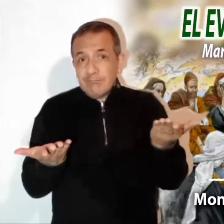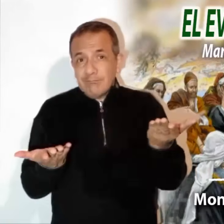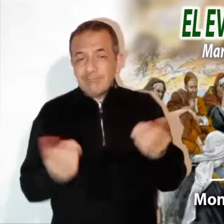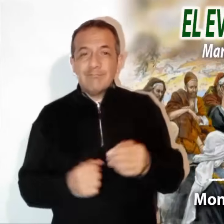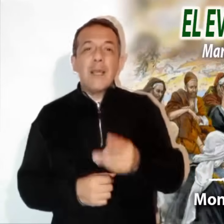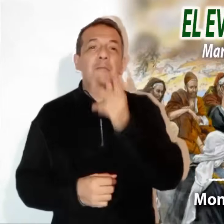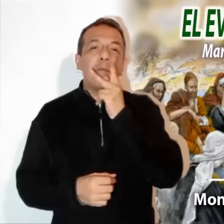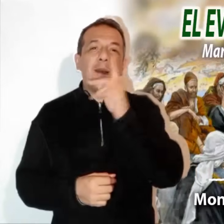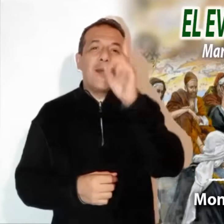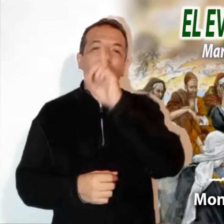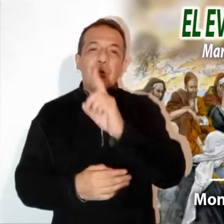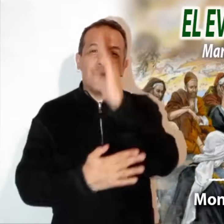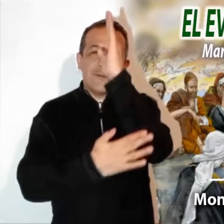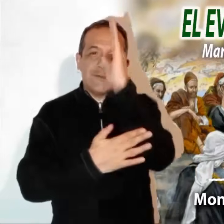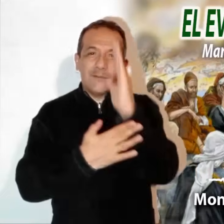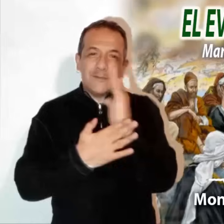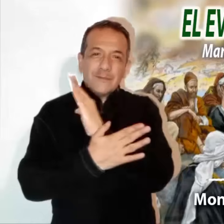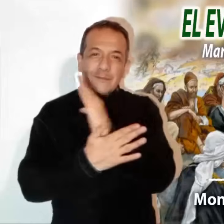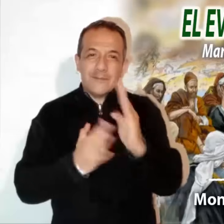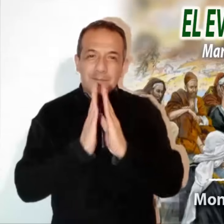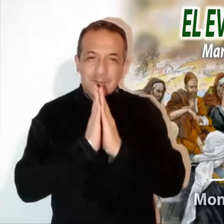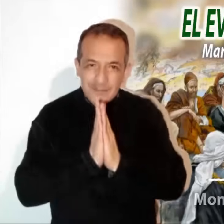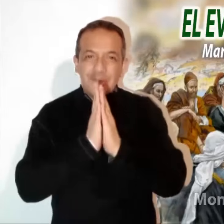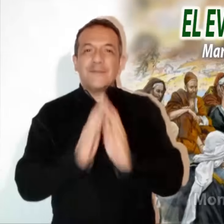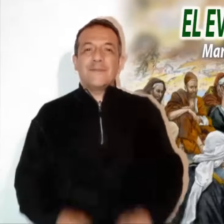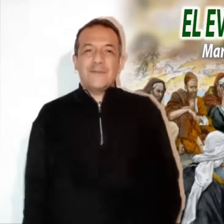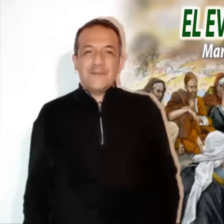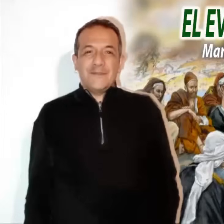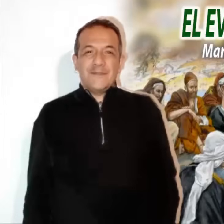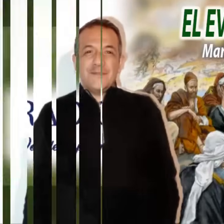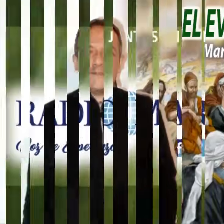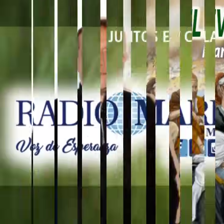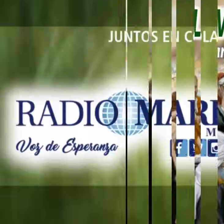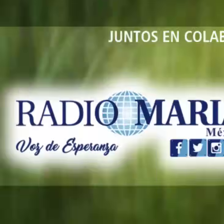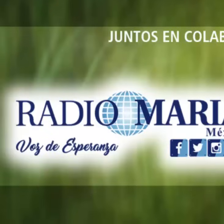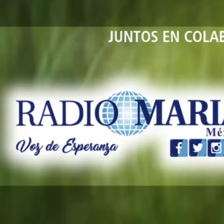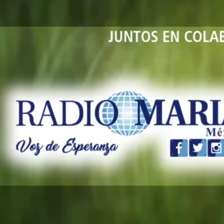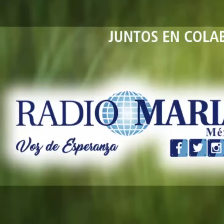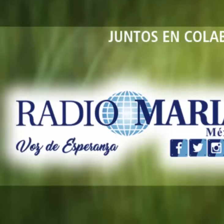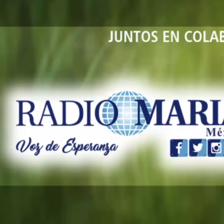El Señor te bendiga en nombre del Padre, y del Hijo, y del Espíritu Santo.